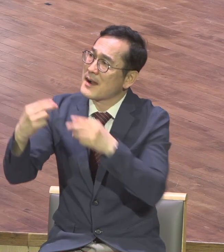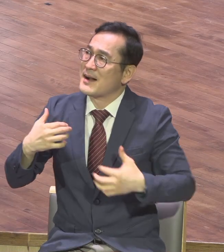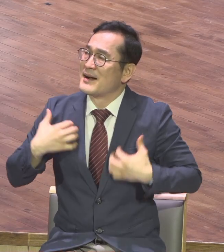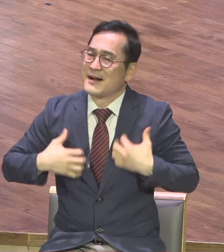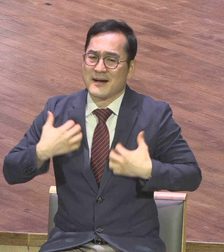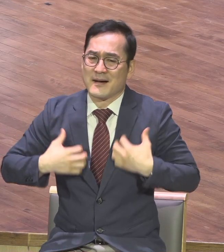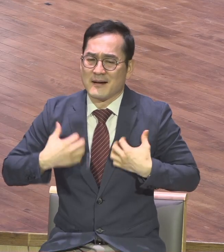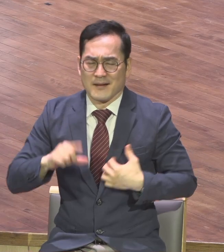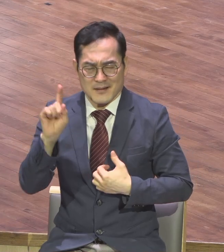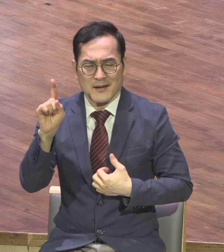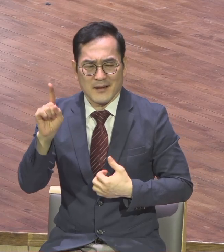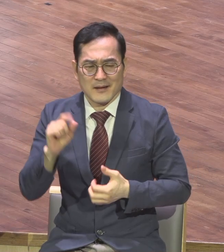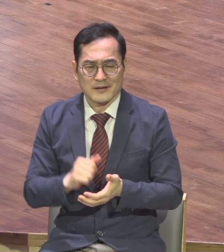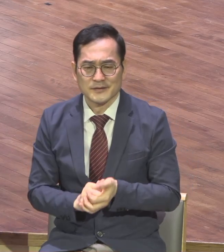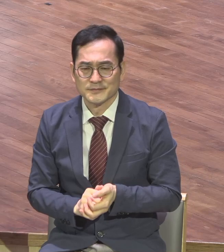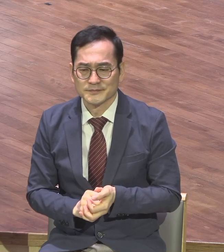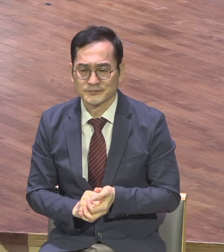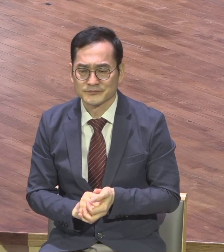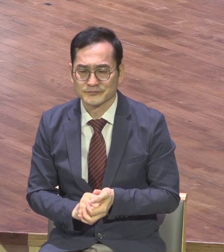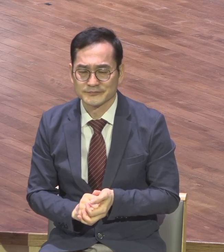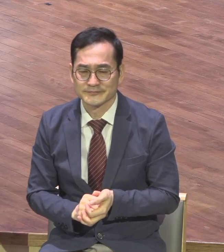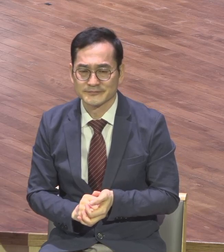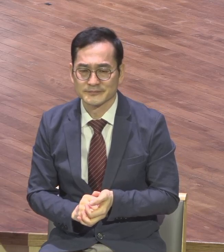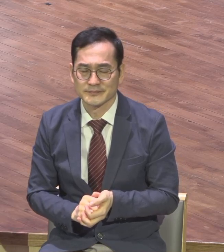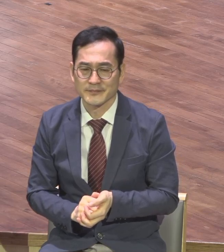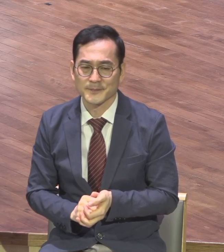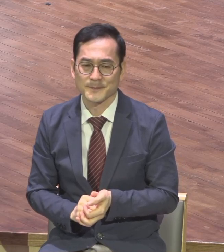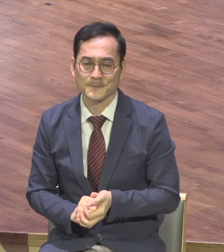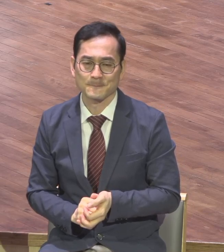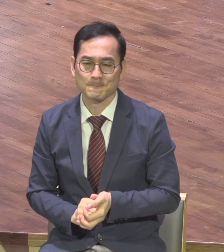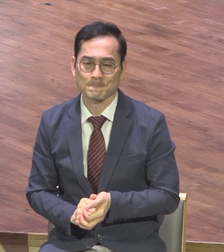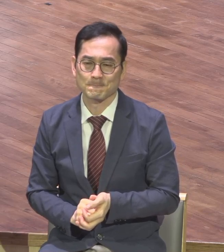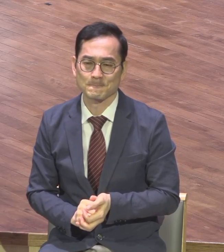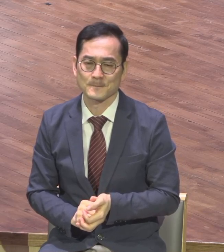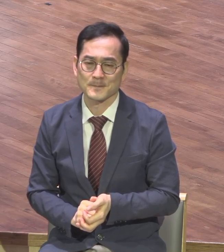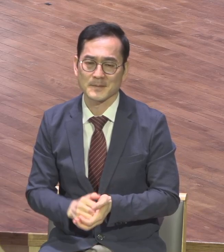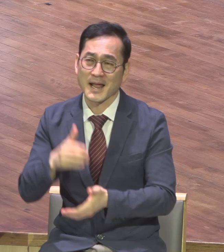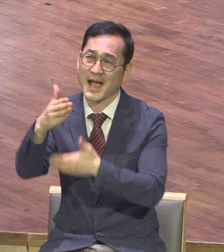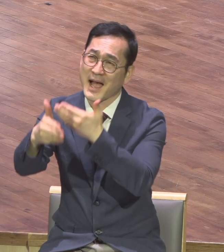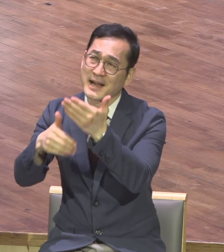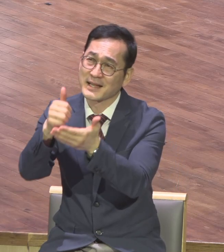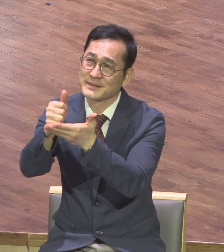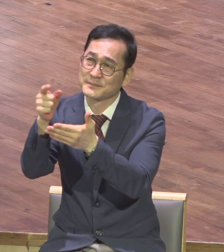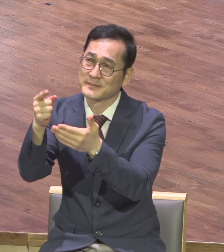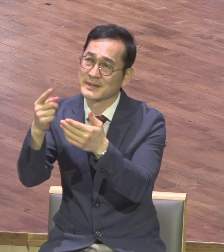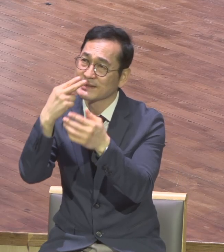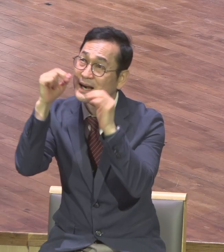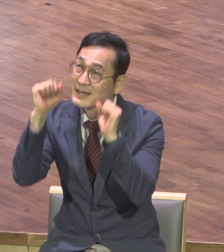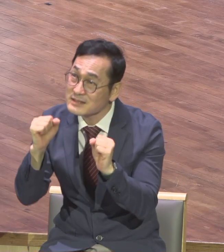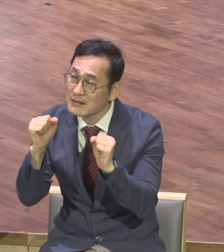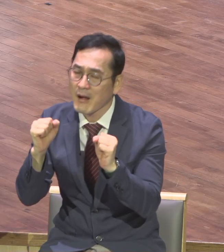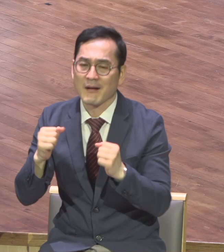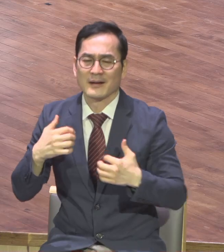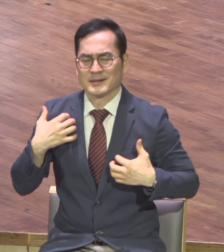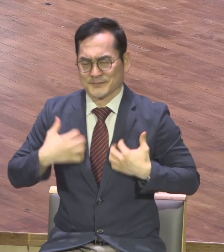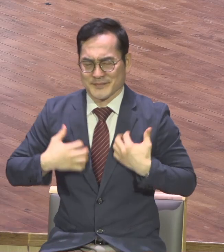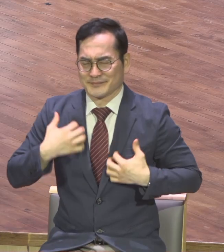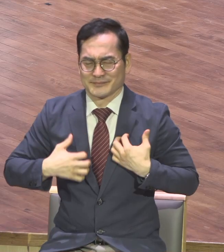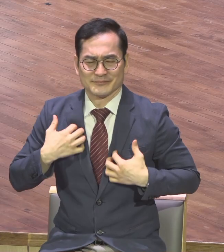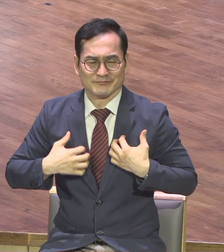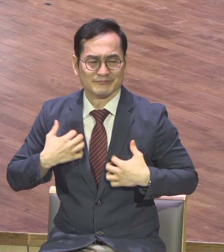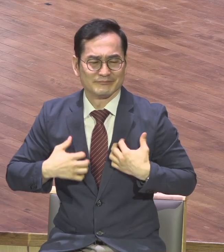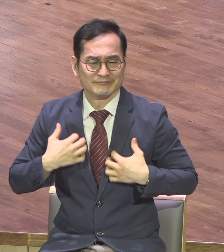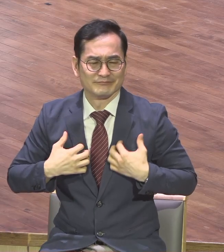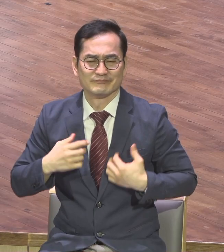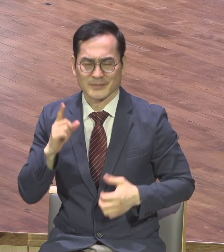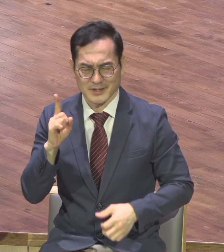유명한 신학자의 말입니다. 하나님을 즐거워 하나님 자체만으로 하나님